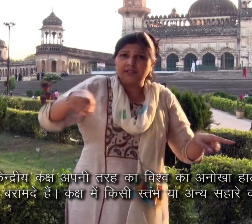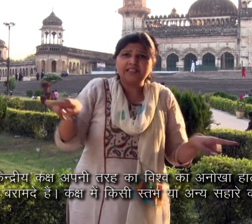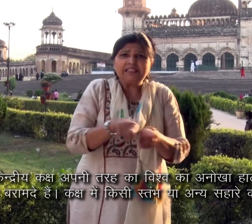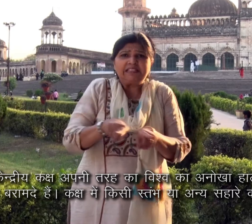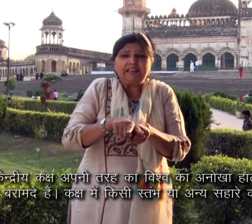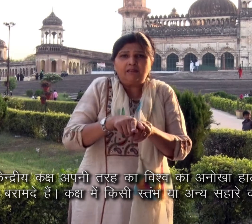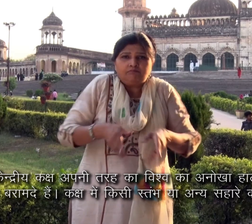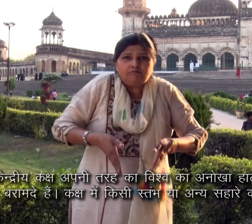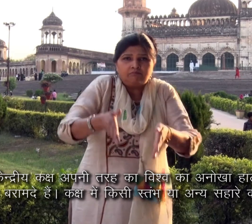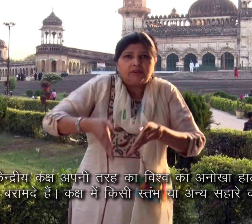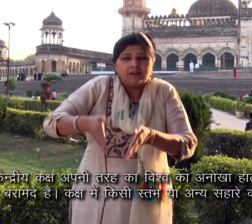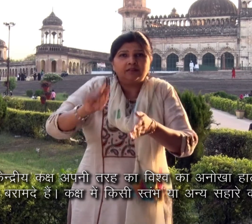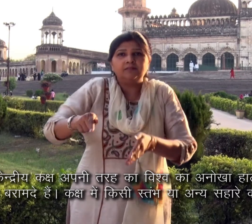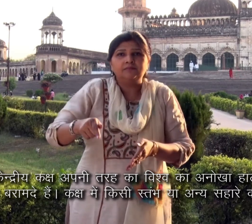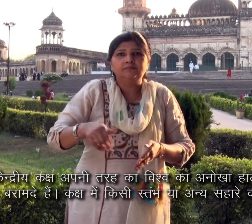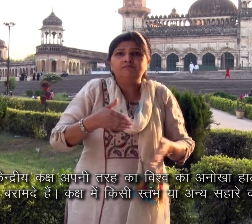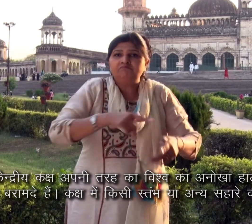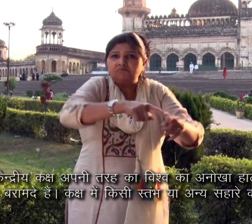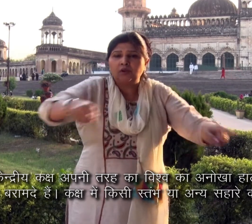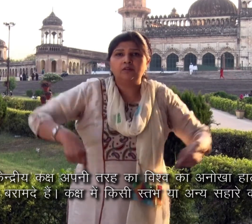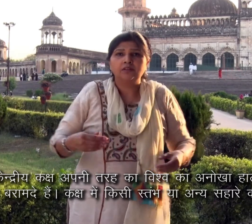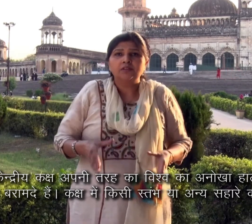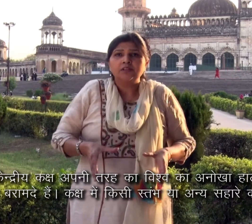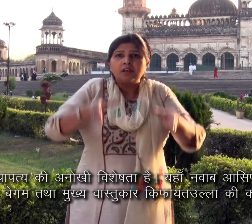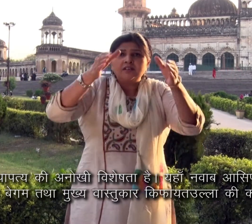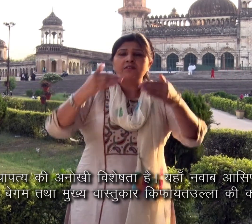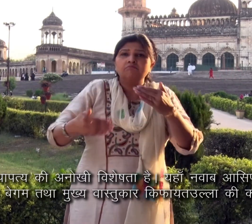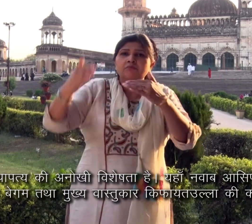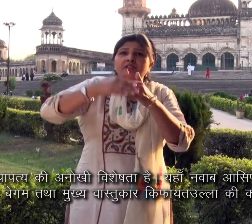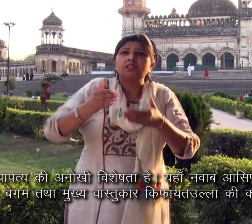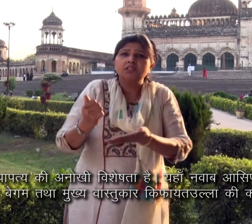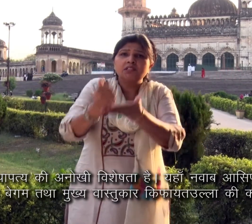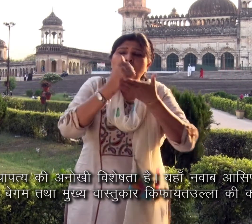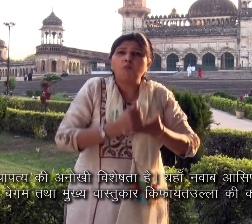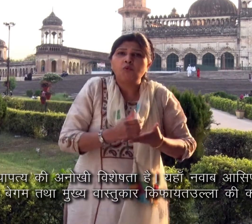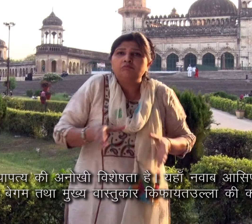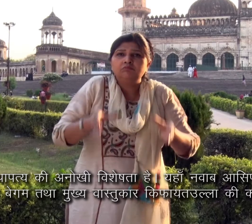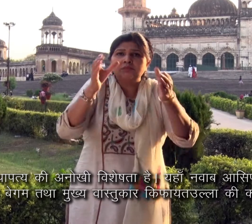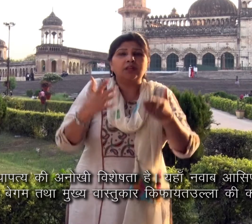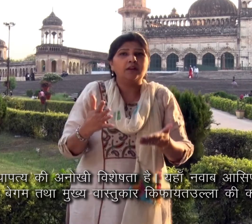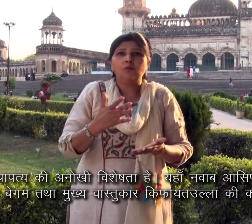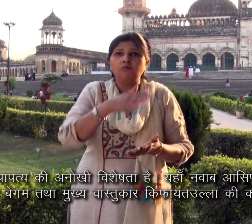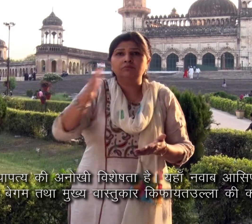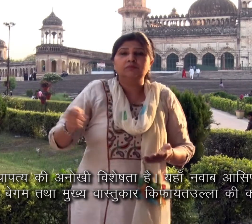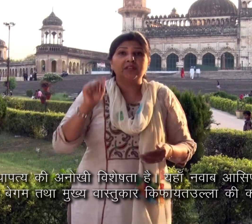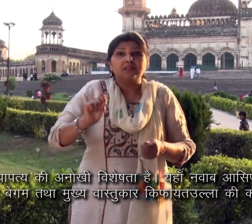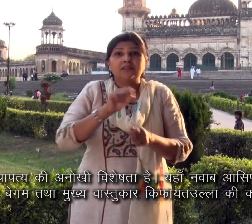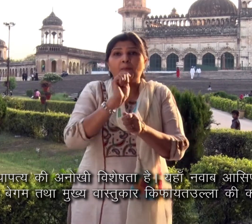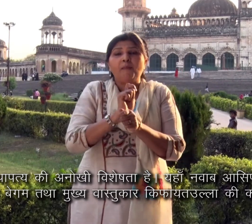हॉल में किसी स्तंभ या अन्य सहारे का न होना इसके स्थापत्य की अनोखी विशेषता है।